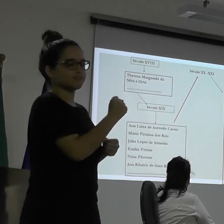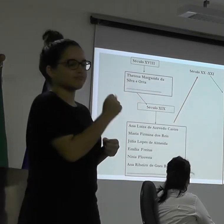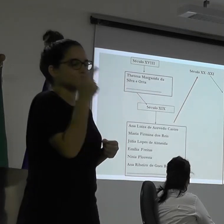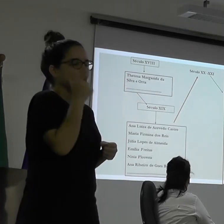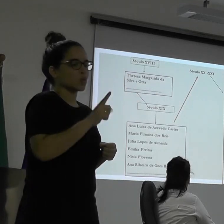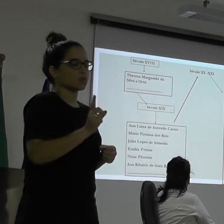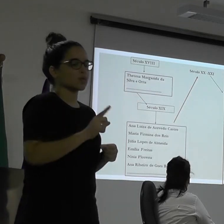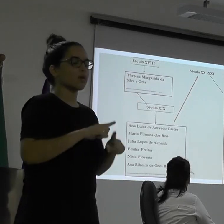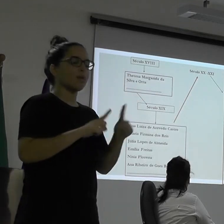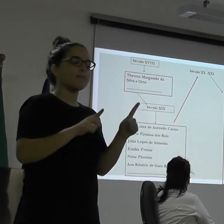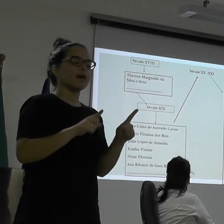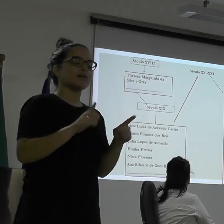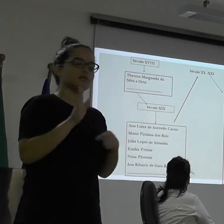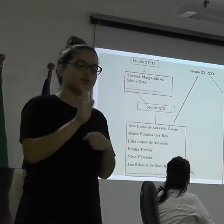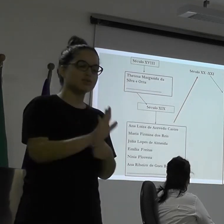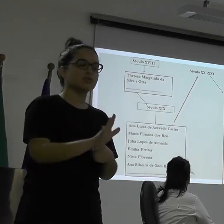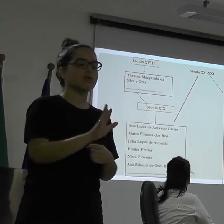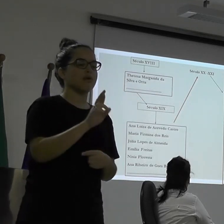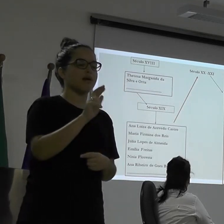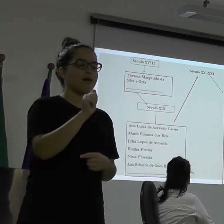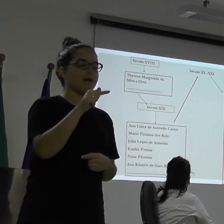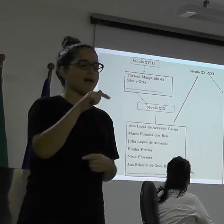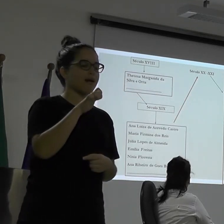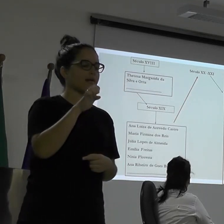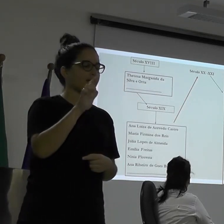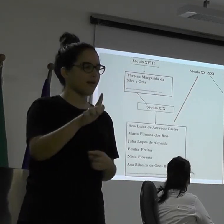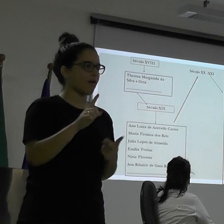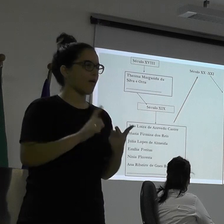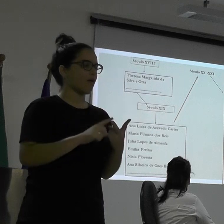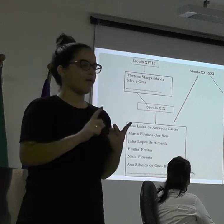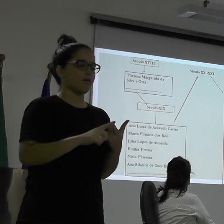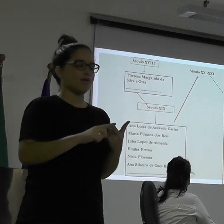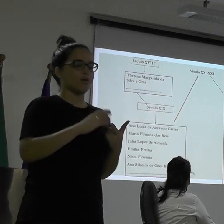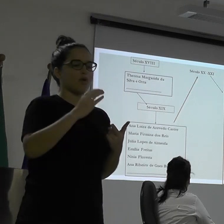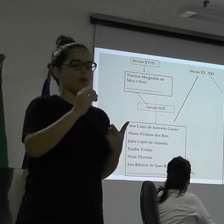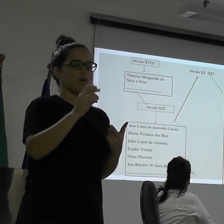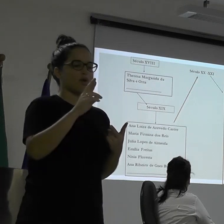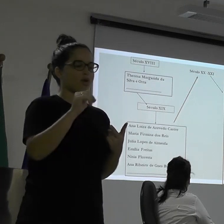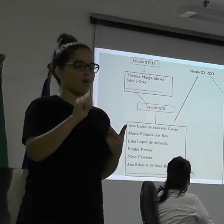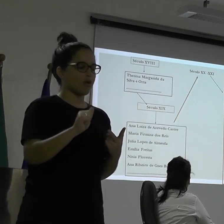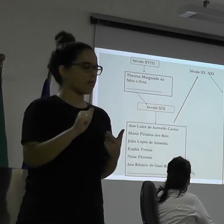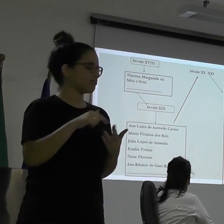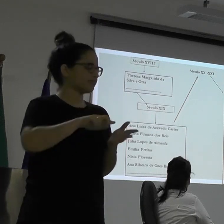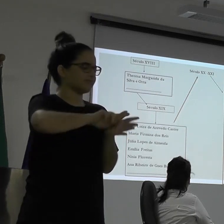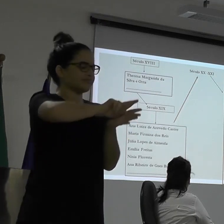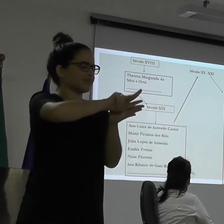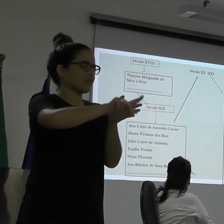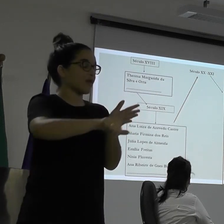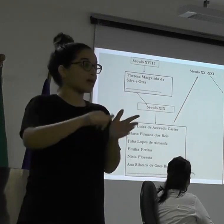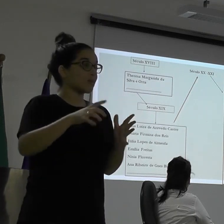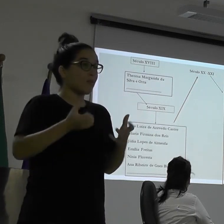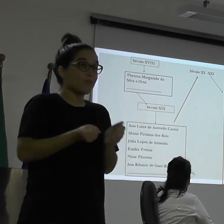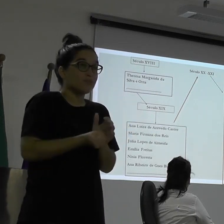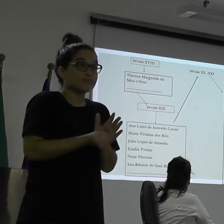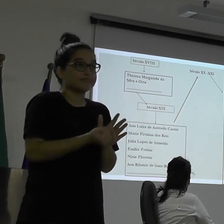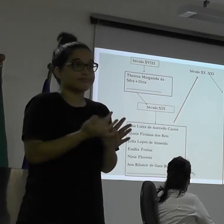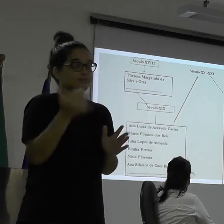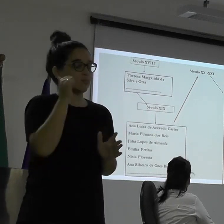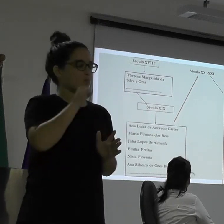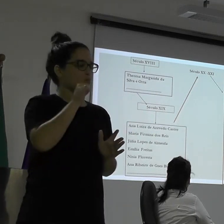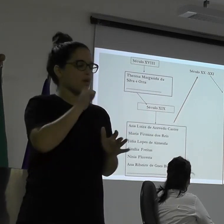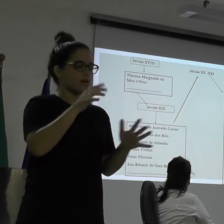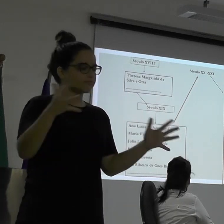para Raquel, Clarice, Adélia, Cora, Lígia e tantas outras mulheres que abrilhantaram e